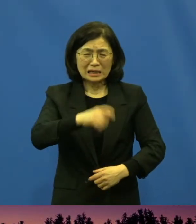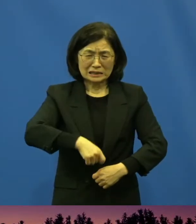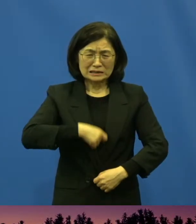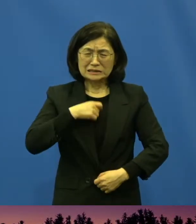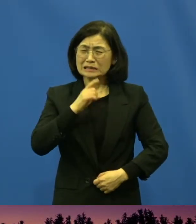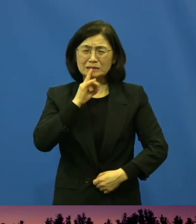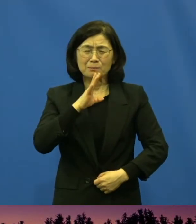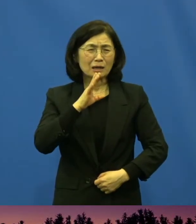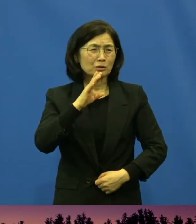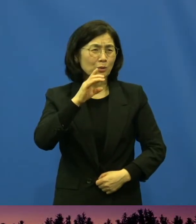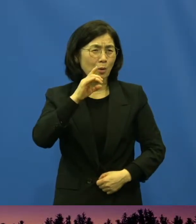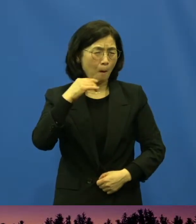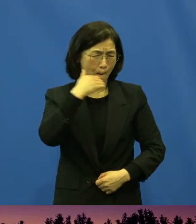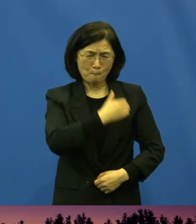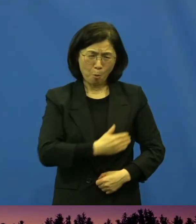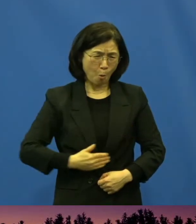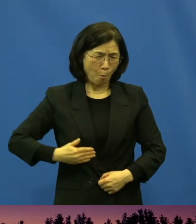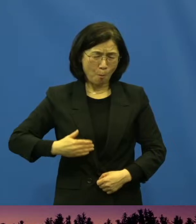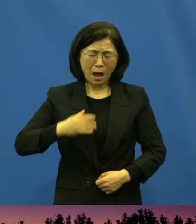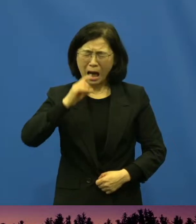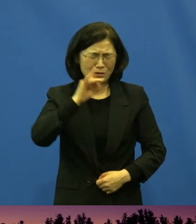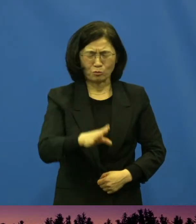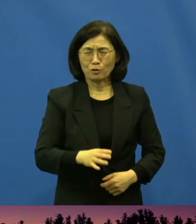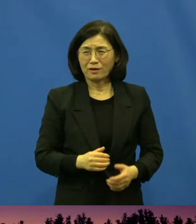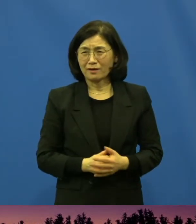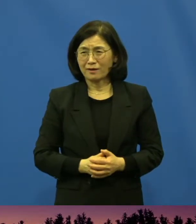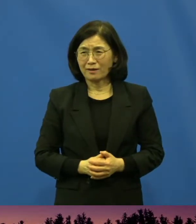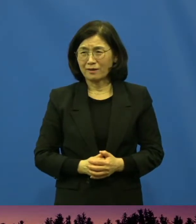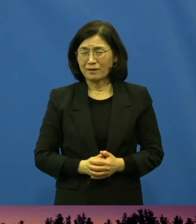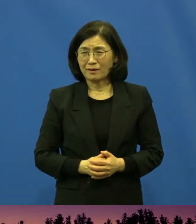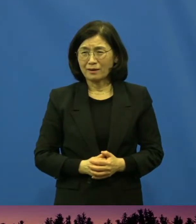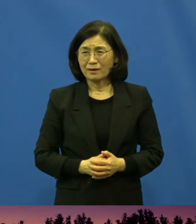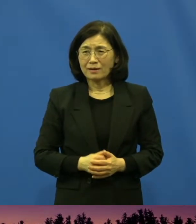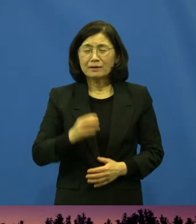나중에 어떻게 해요? 베드로 비참하게 무너집니다.